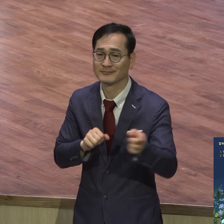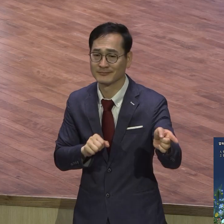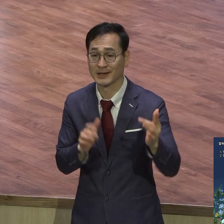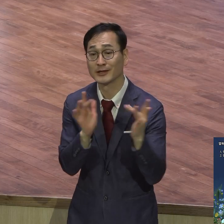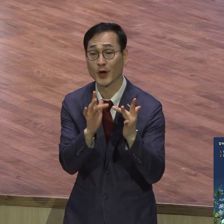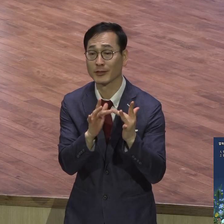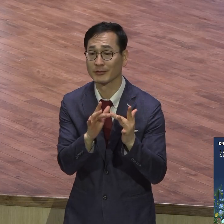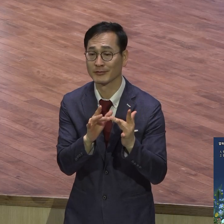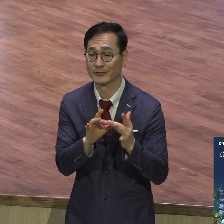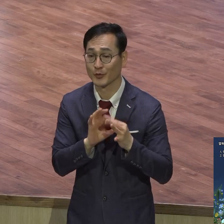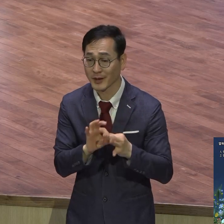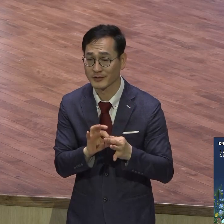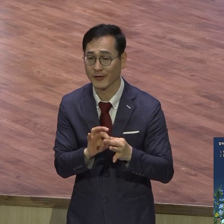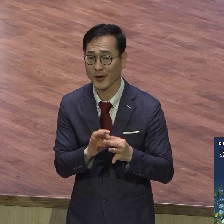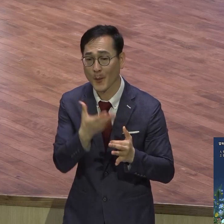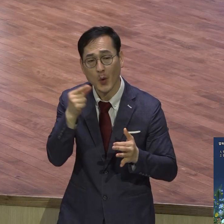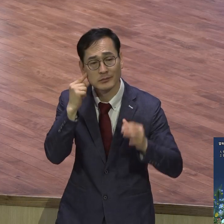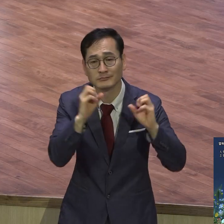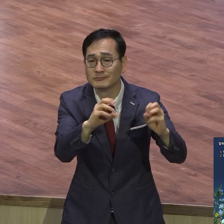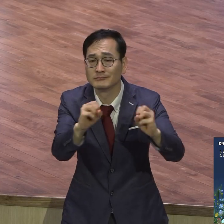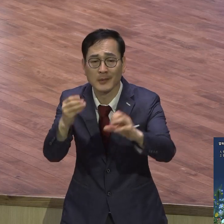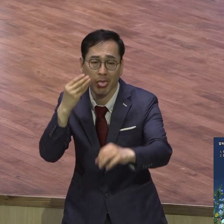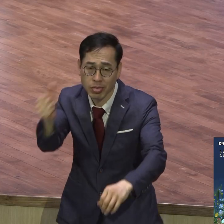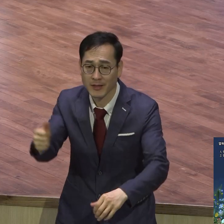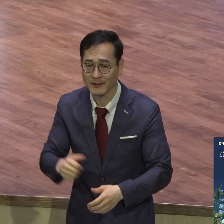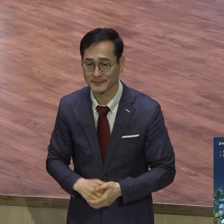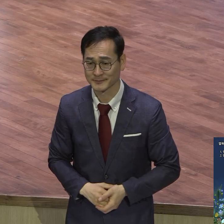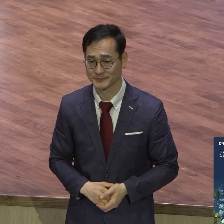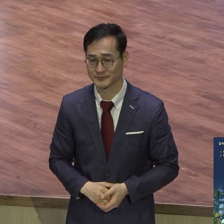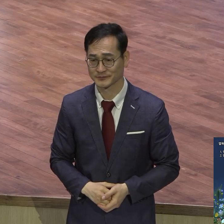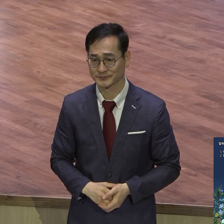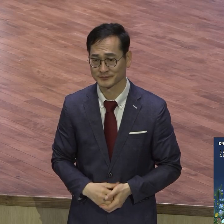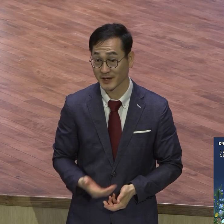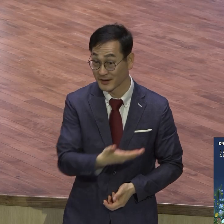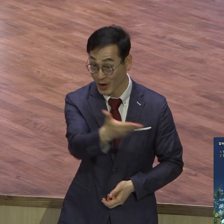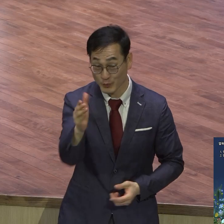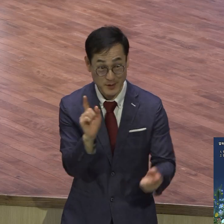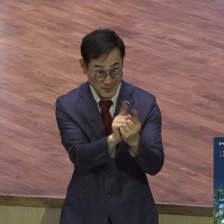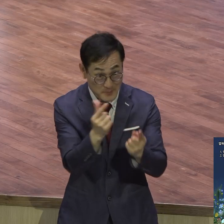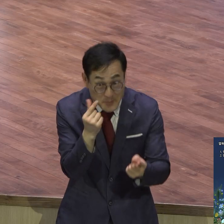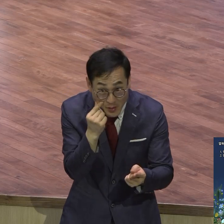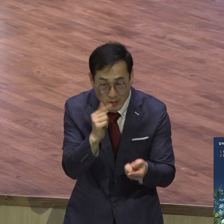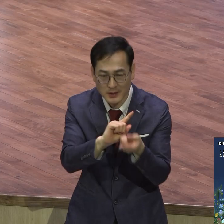지속적인 그러한 소통을 한번 해보시기 바랍니다. 포기하지 마세요.